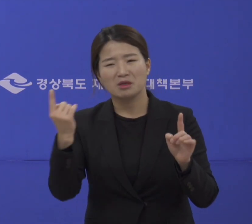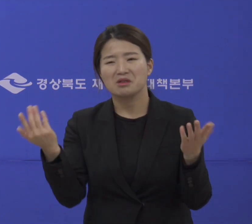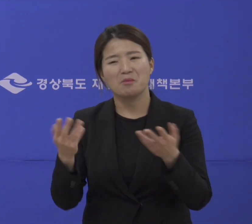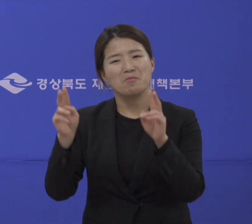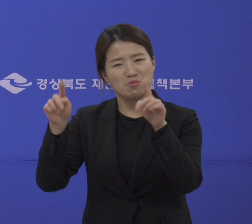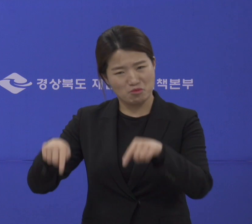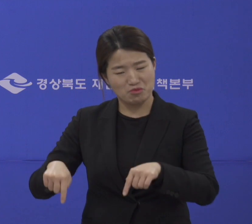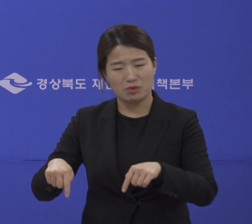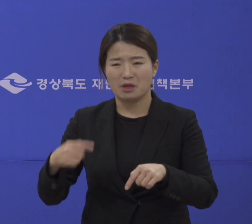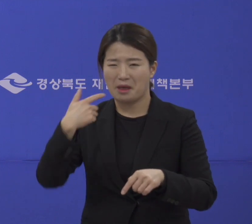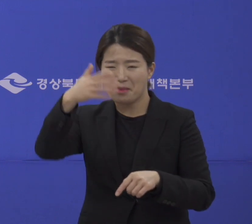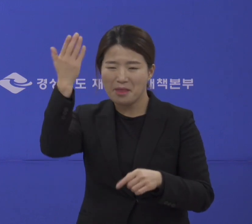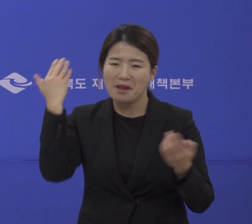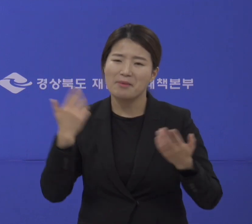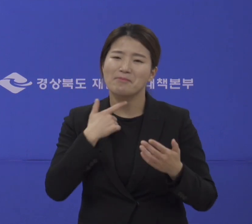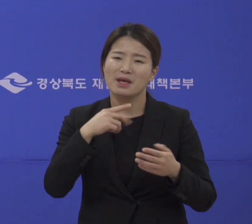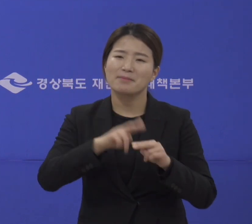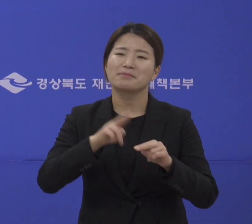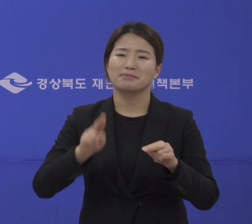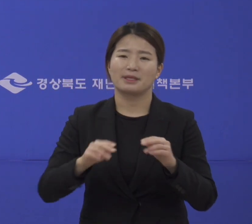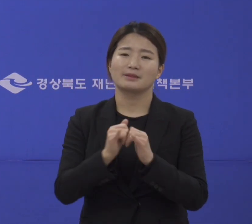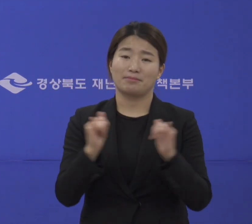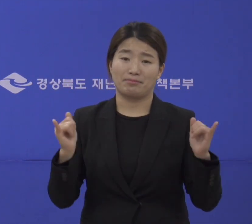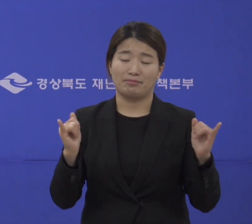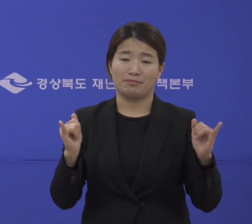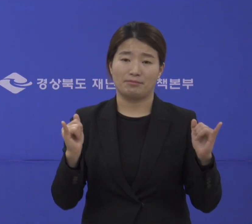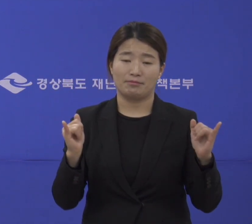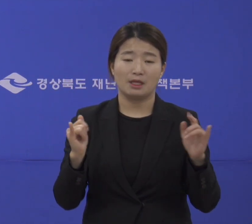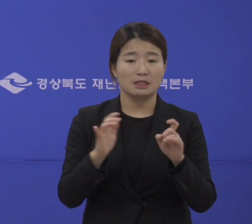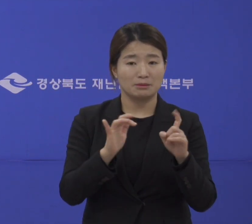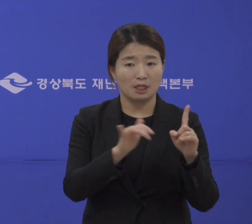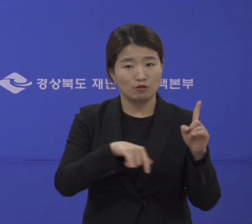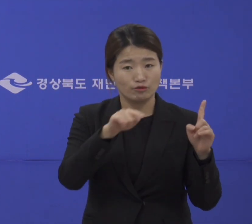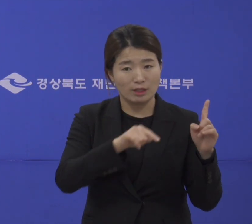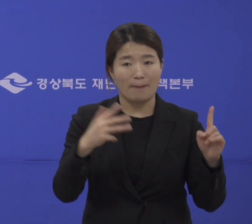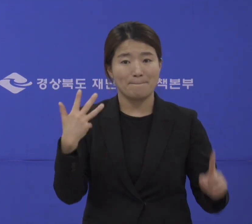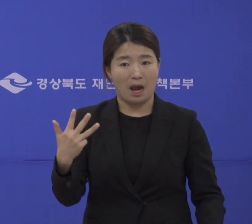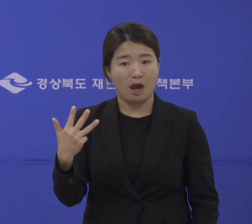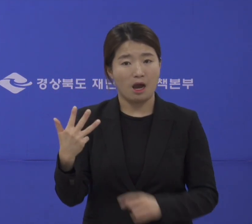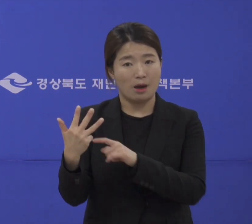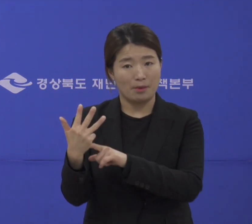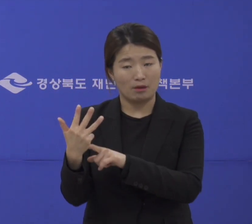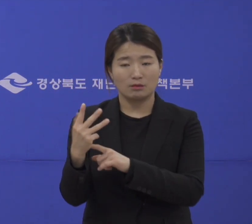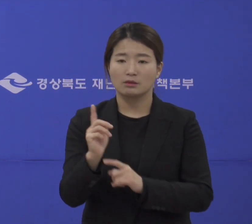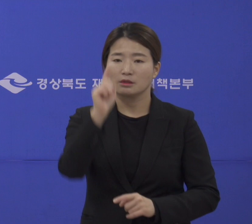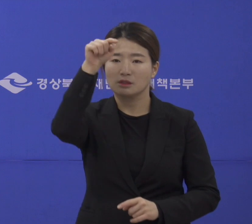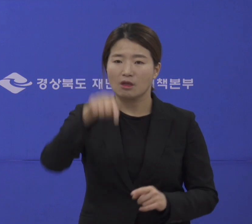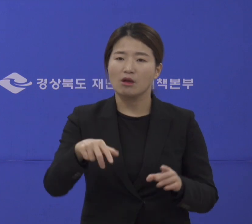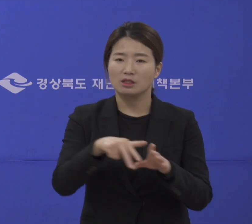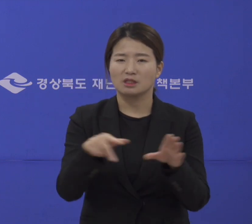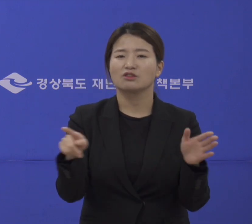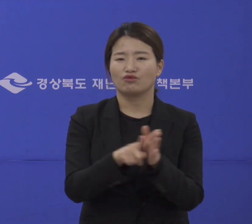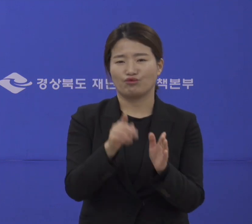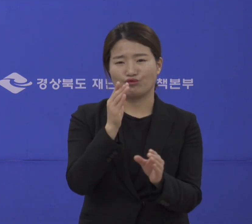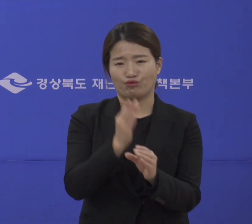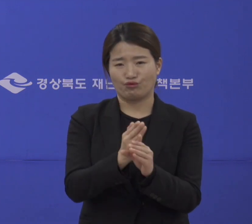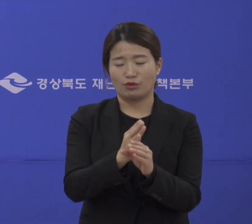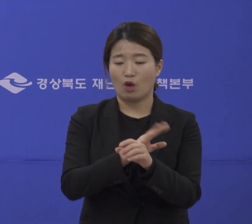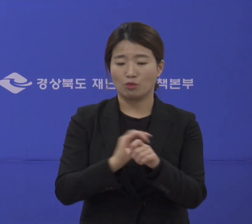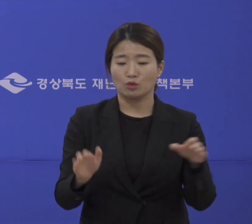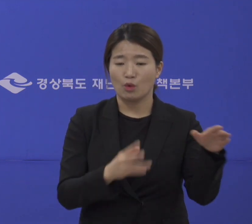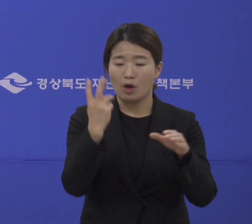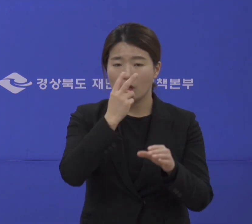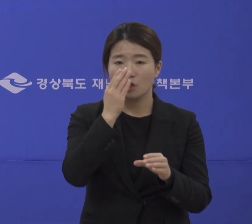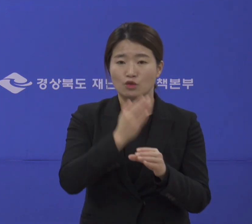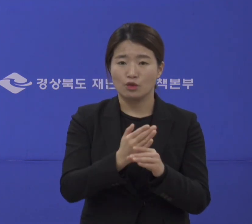무직이거나 과거에 근무했다가 사직한 분들이고 11명 중 8명은 신천지 신도이며 도가 관리